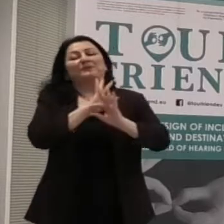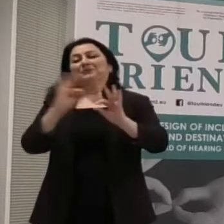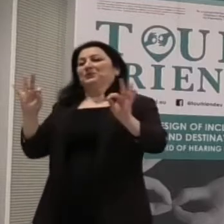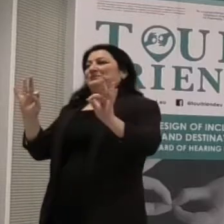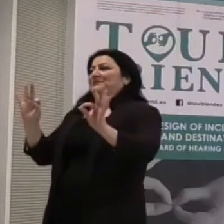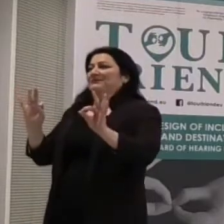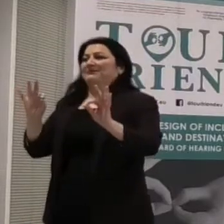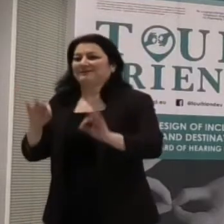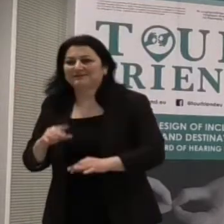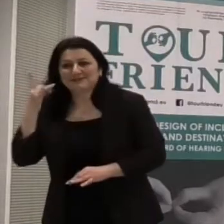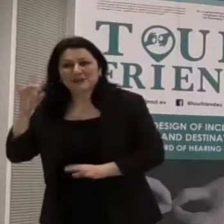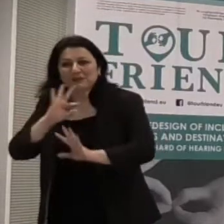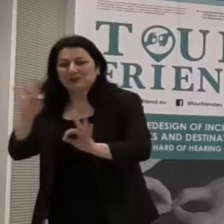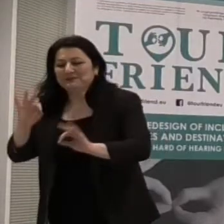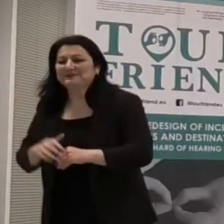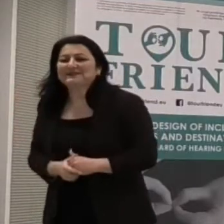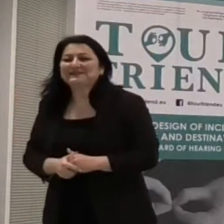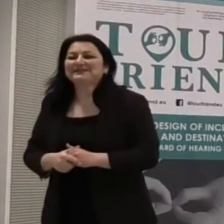Τώρα, ναι.